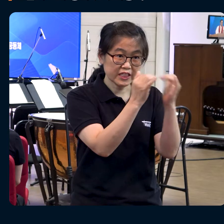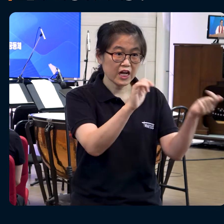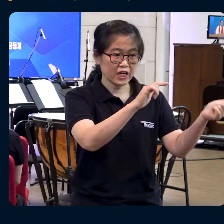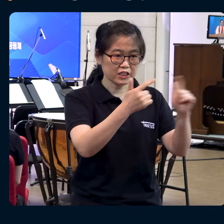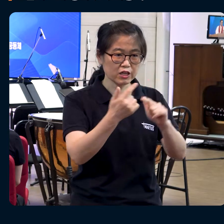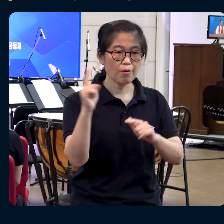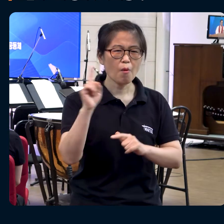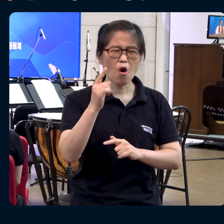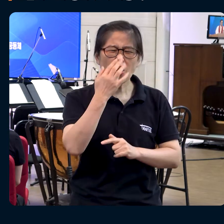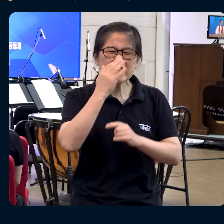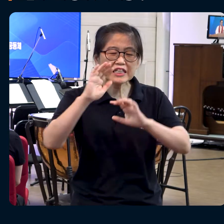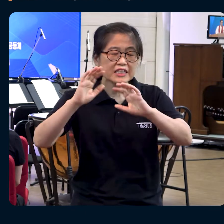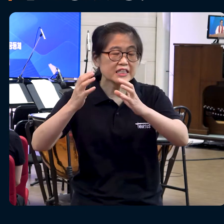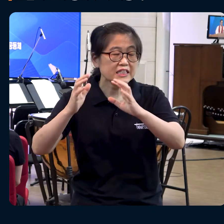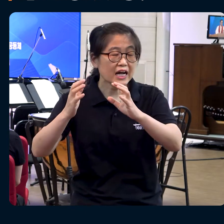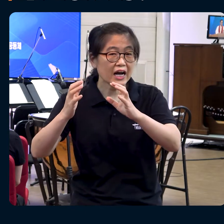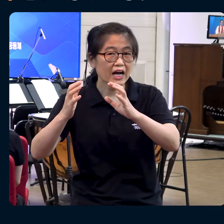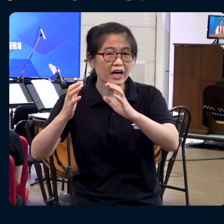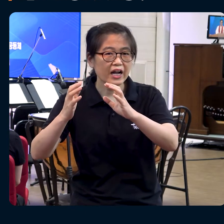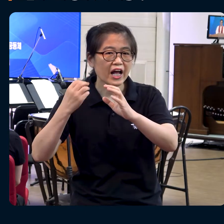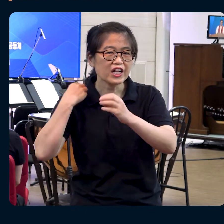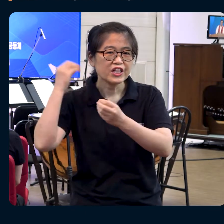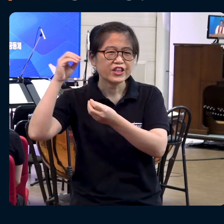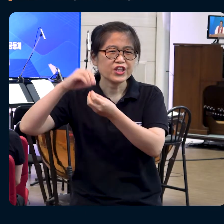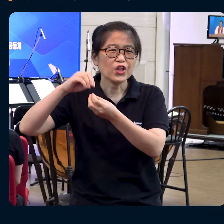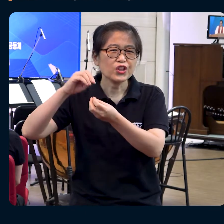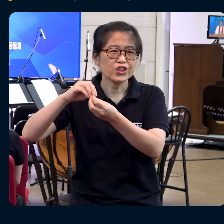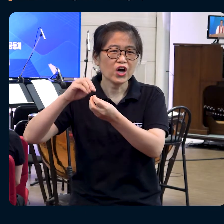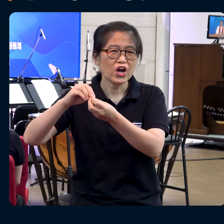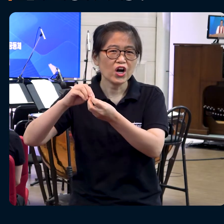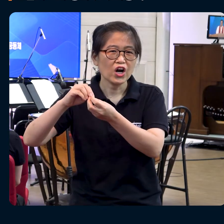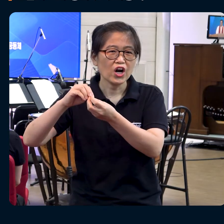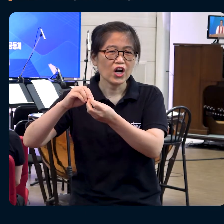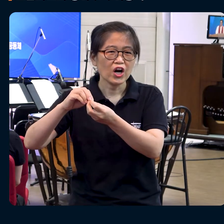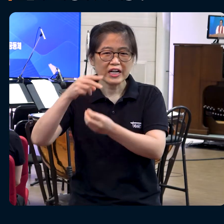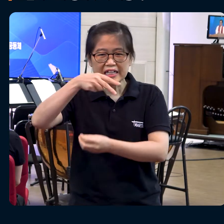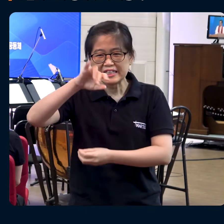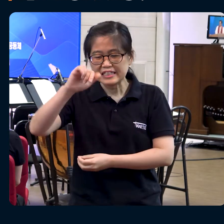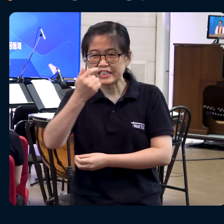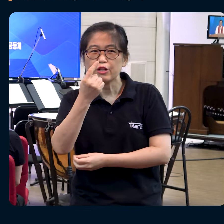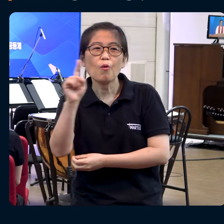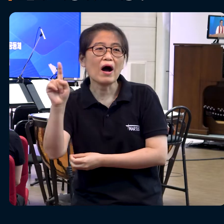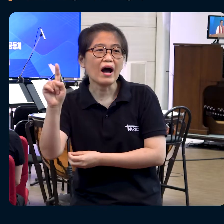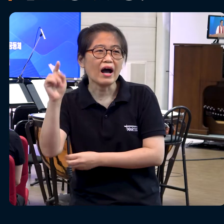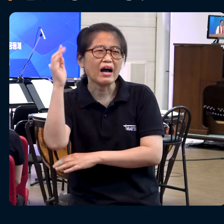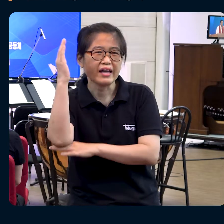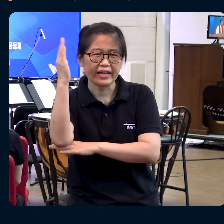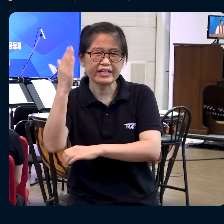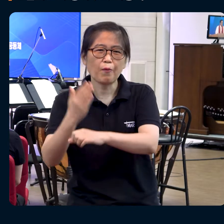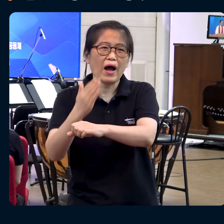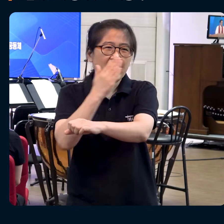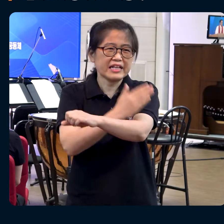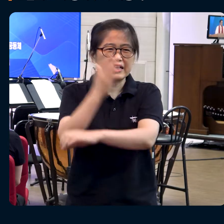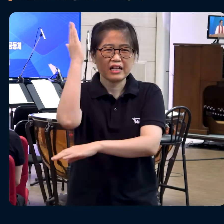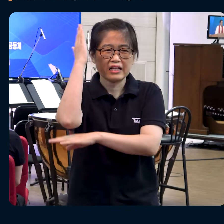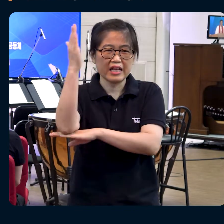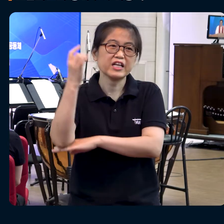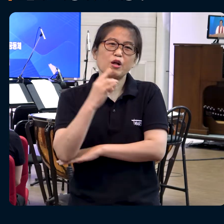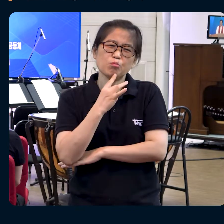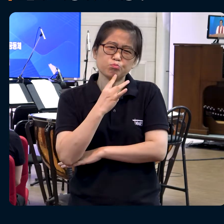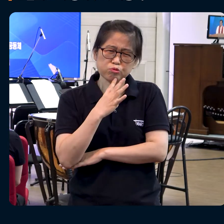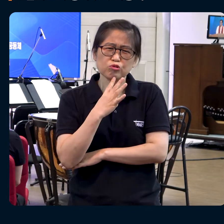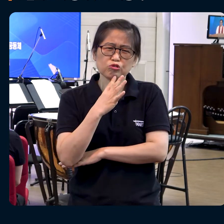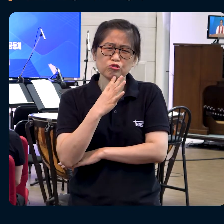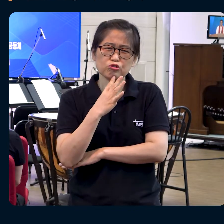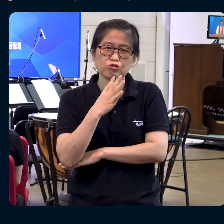이게 이스라엘의 어떤 전설 이야기인 줄 알았어요. 이거 사실이 아니고 그냥 이스라엘에 전해